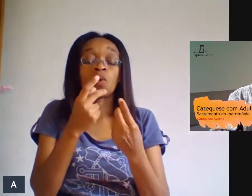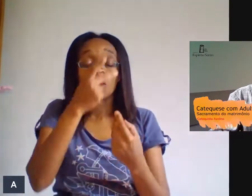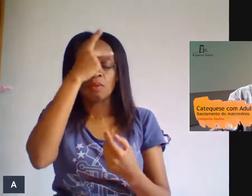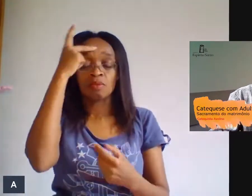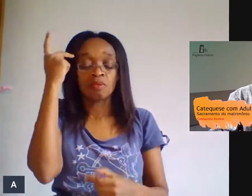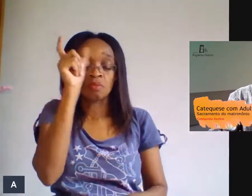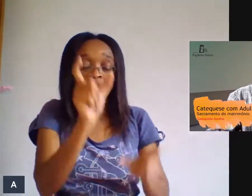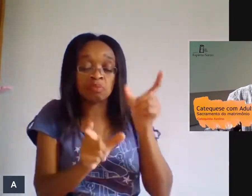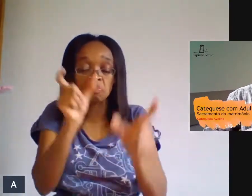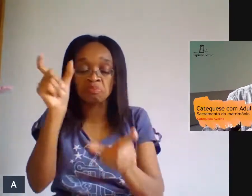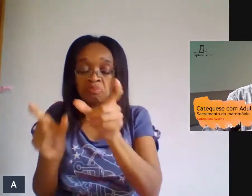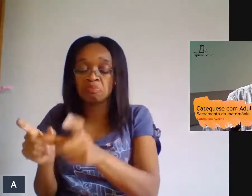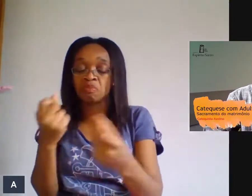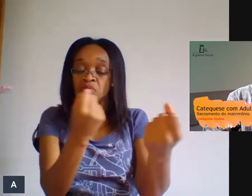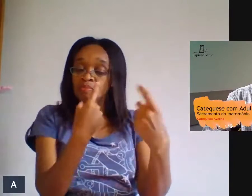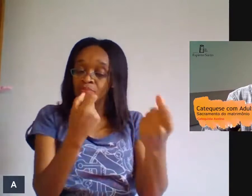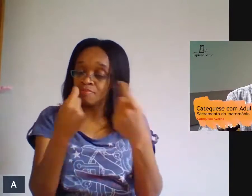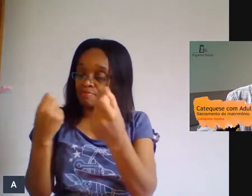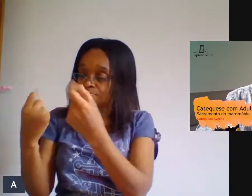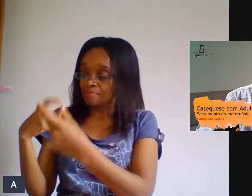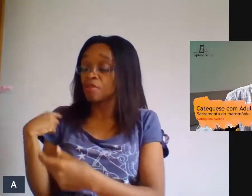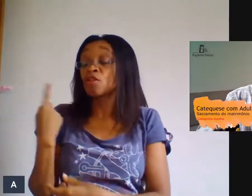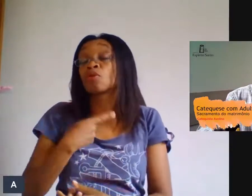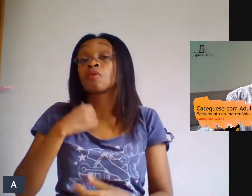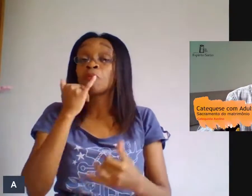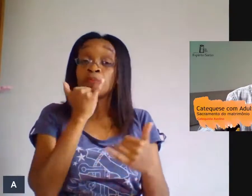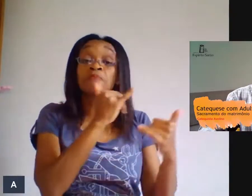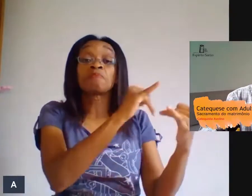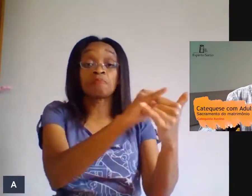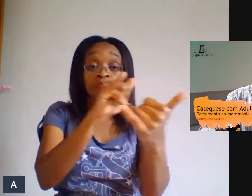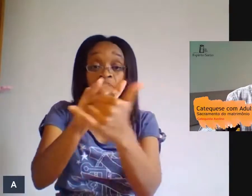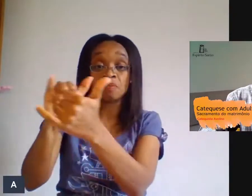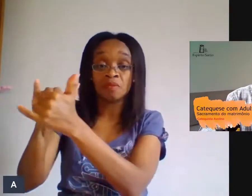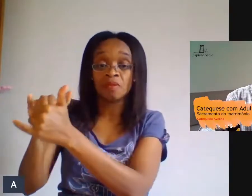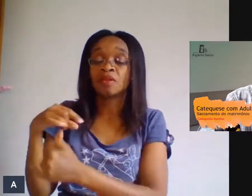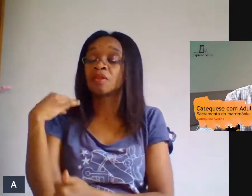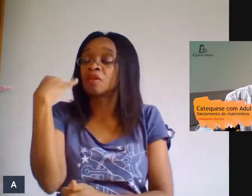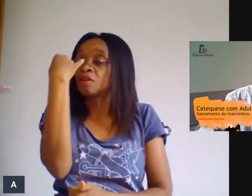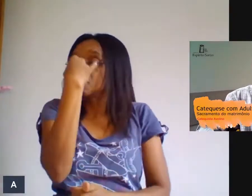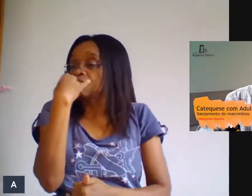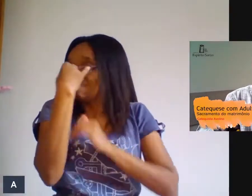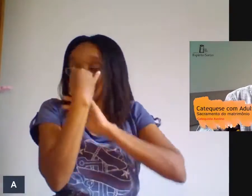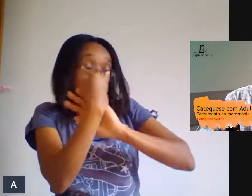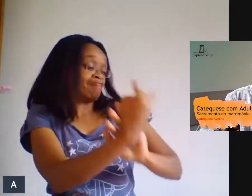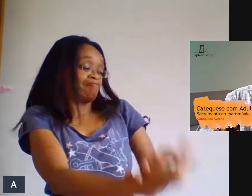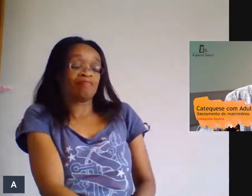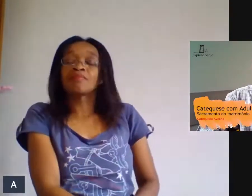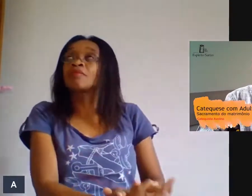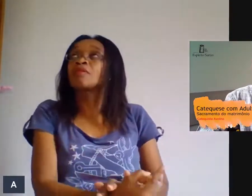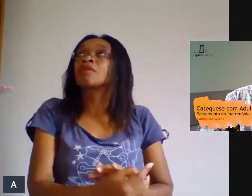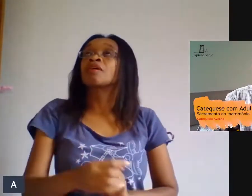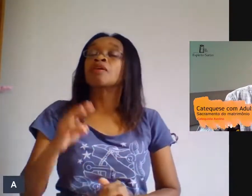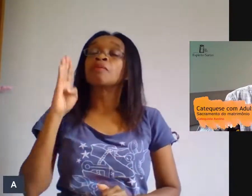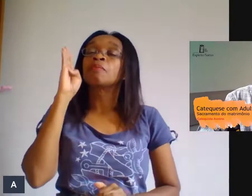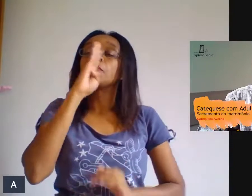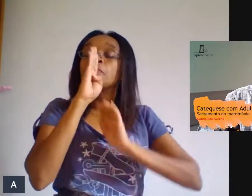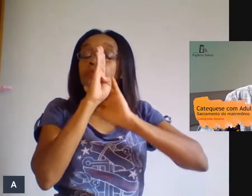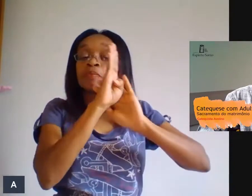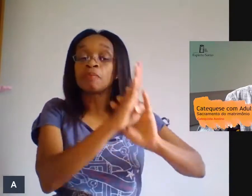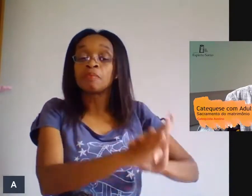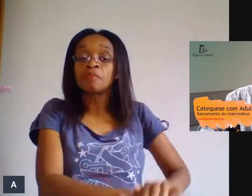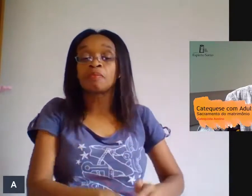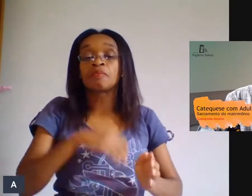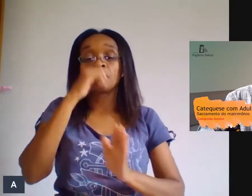nós perdoamos a quem nos tem ofendido. E não nos deixeis cair em tentação, mas livrai-nos